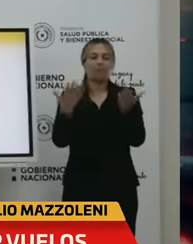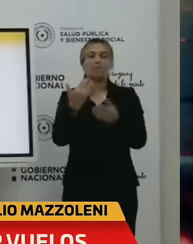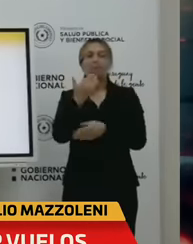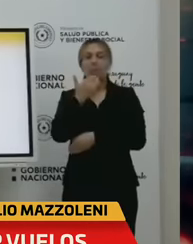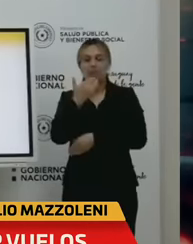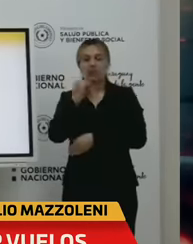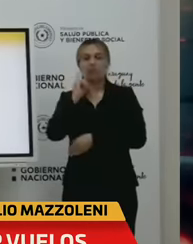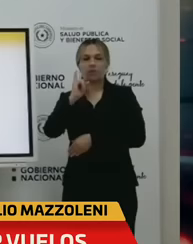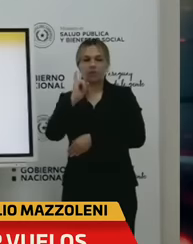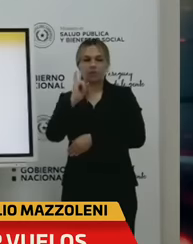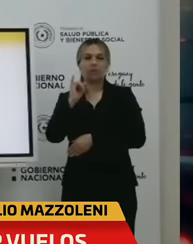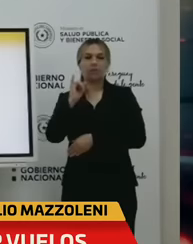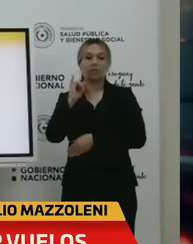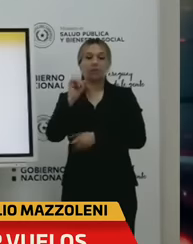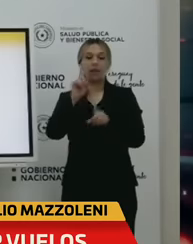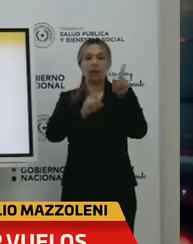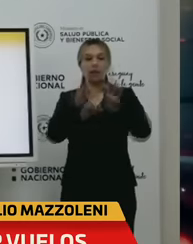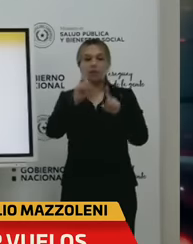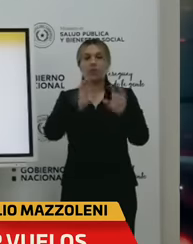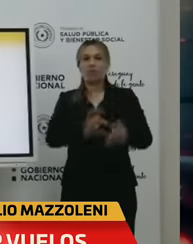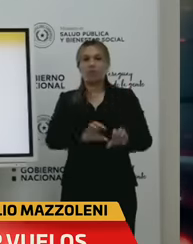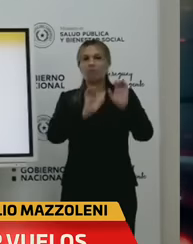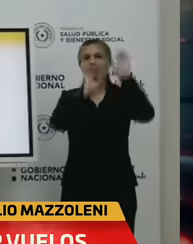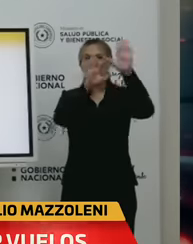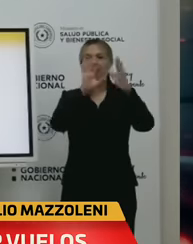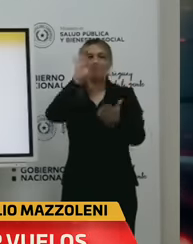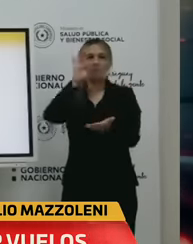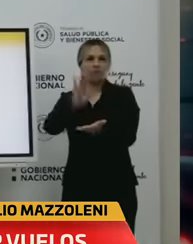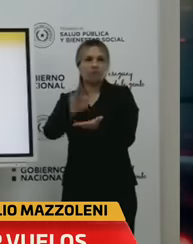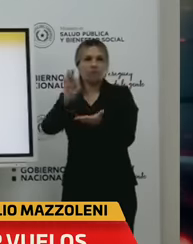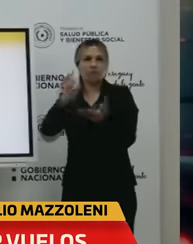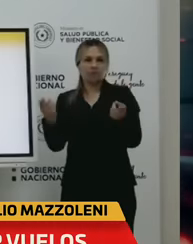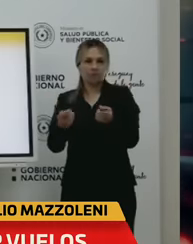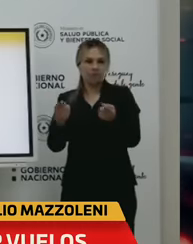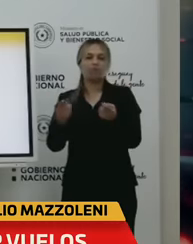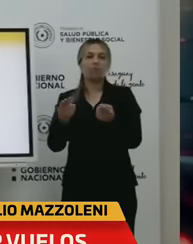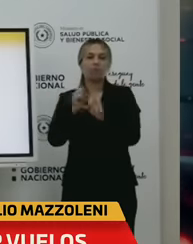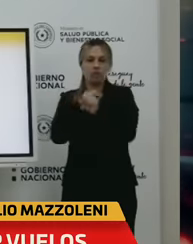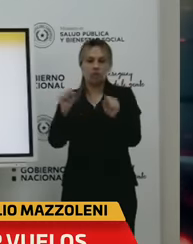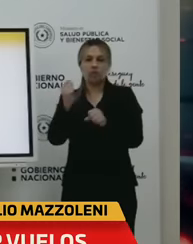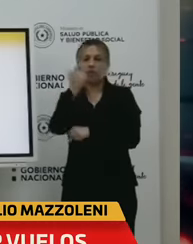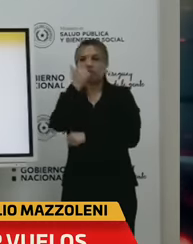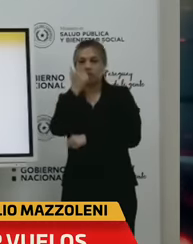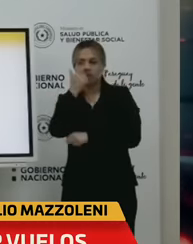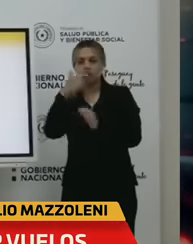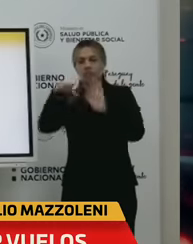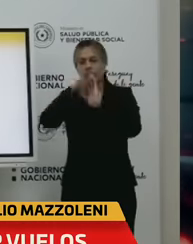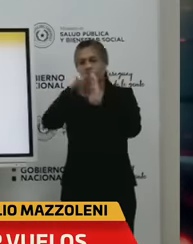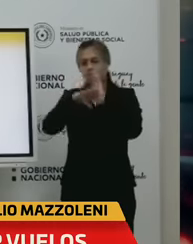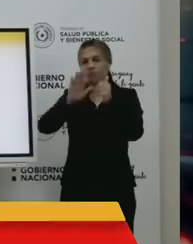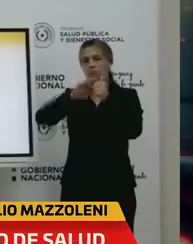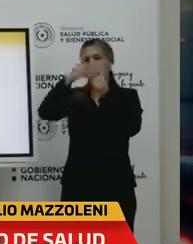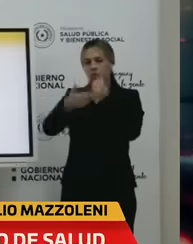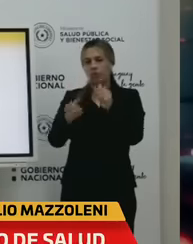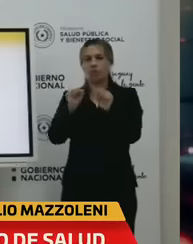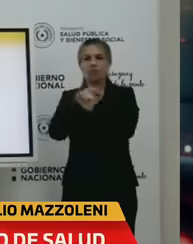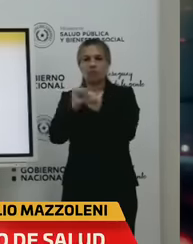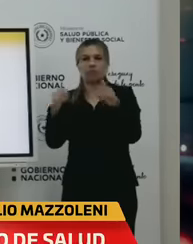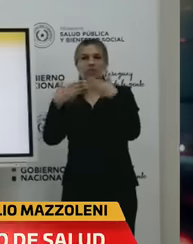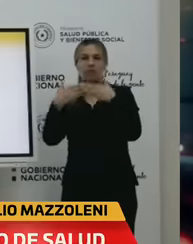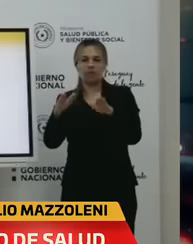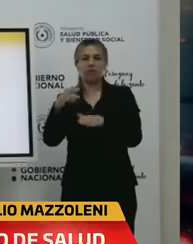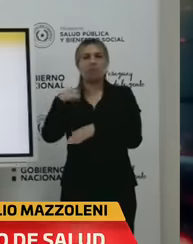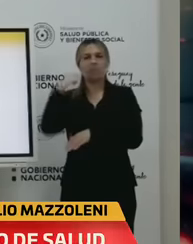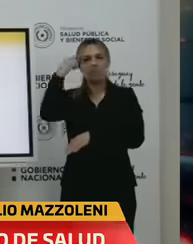definitivamente, muchas de estas prácticas, si pueden darse con un control, con protocolos estrictos, seguramente están